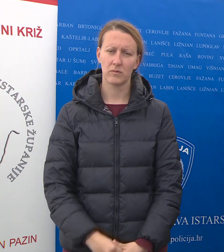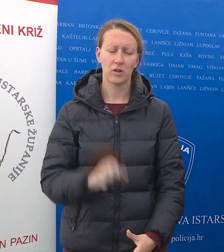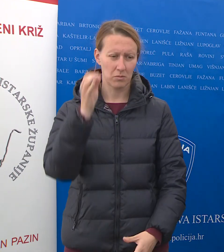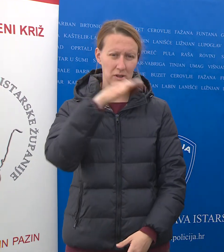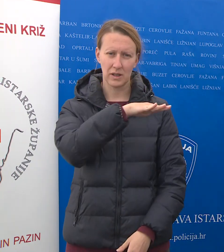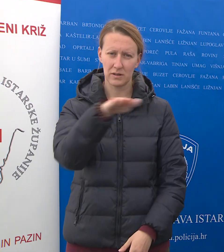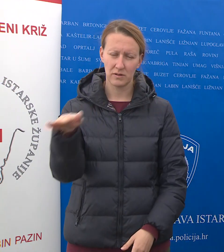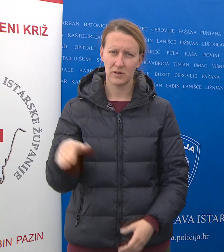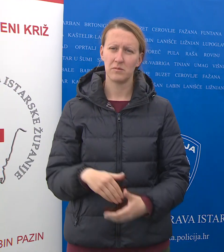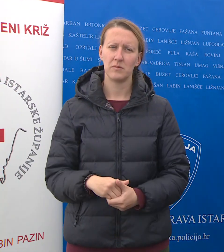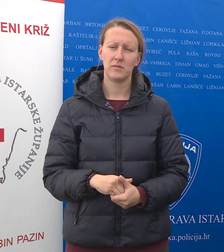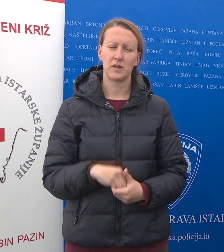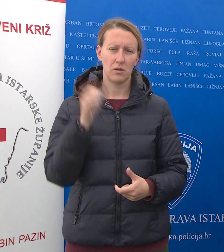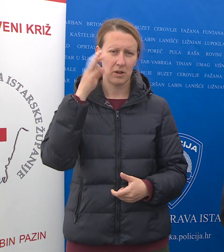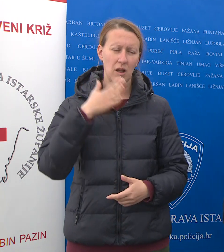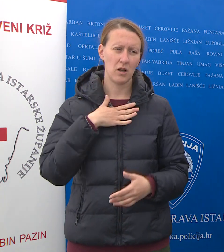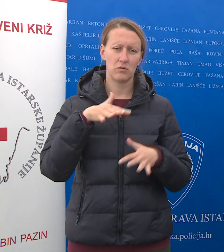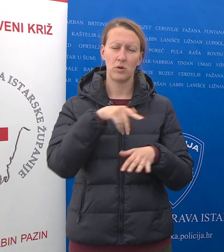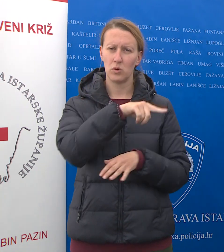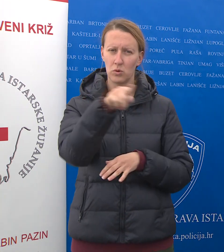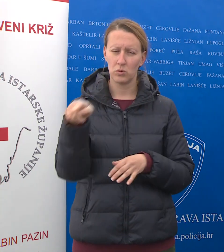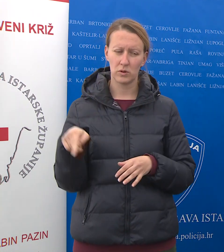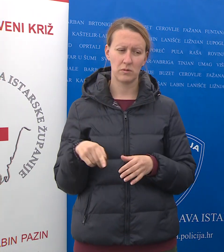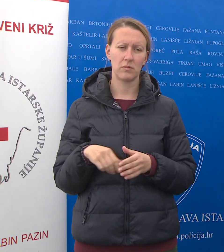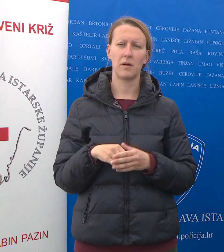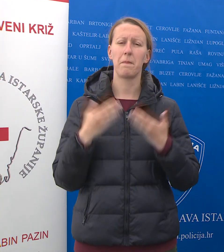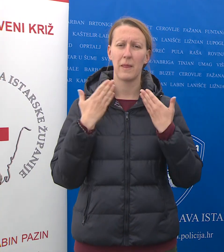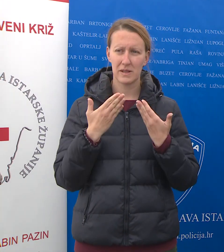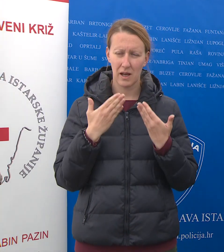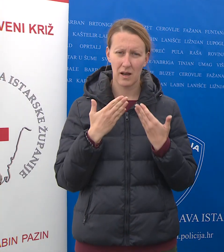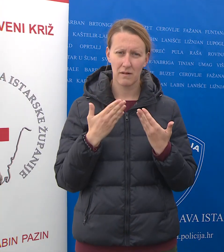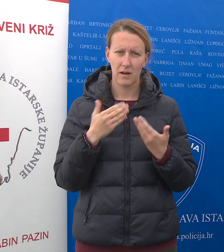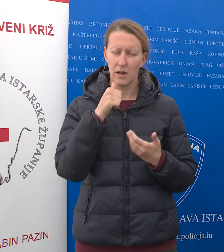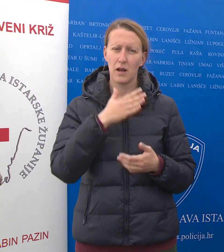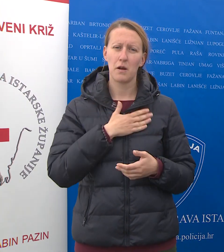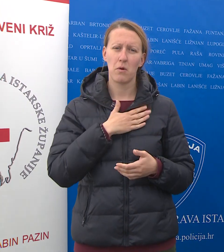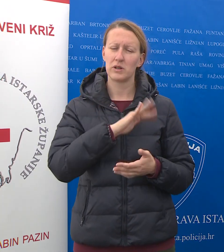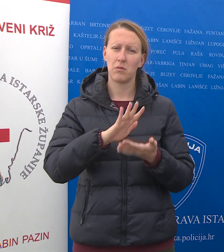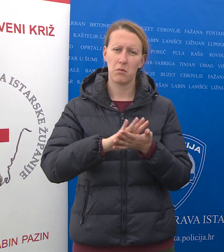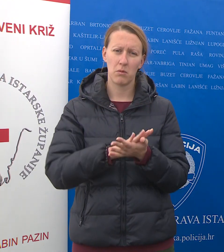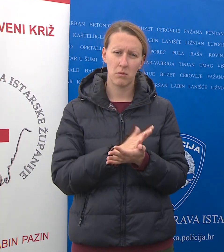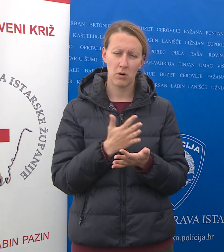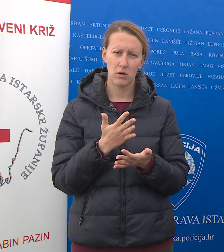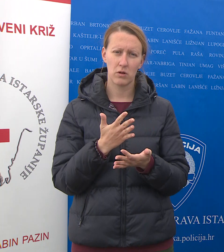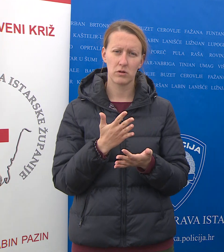Dobar dan svima, dobar dan našim građanima. Zahvala i moja u samom